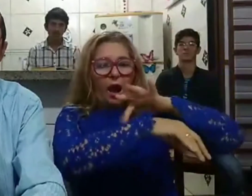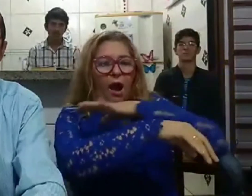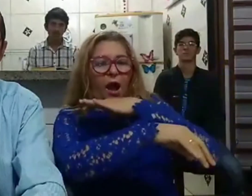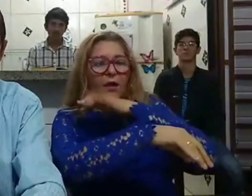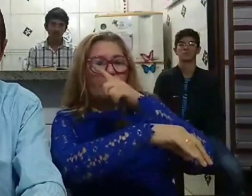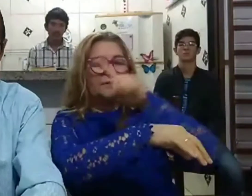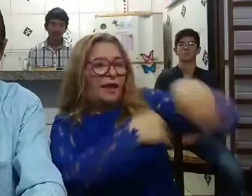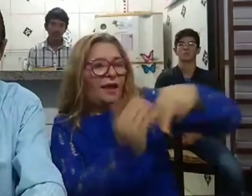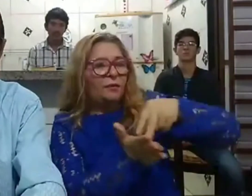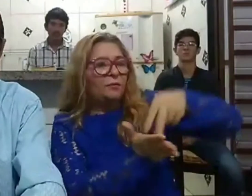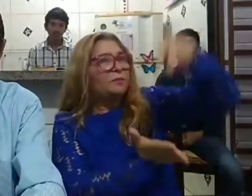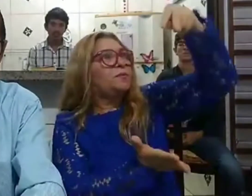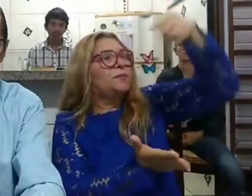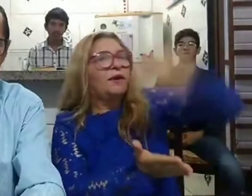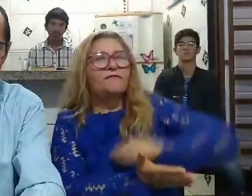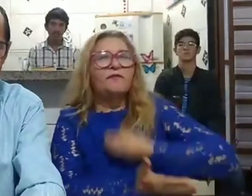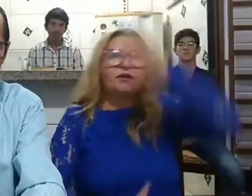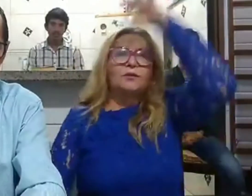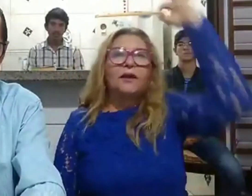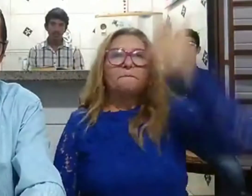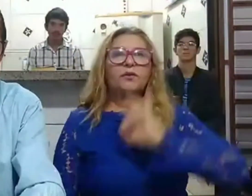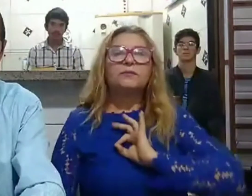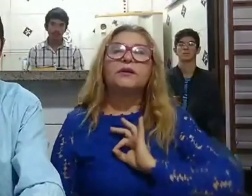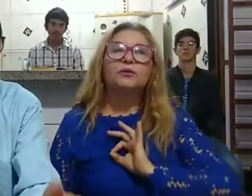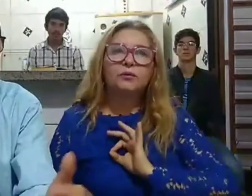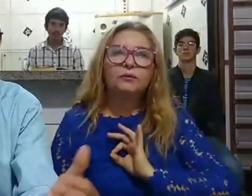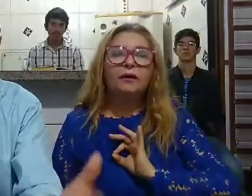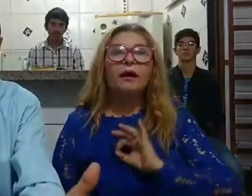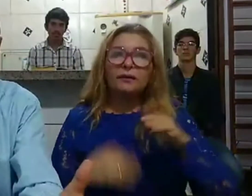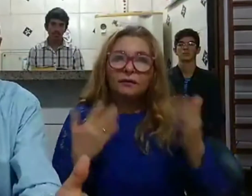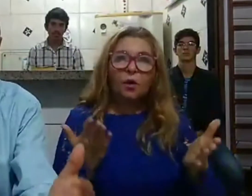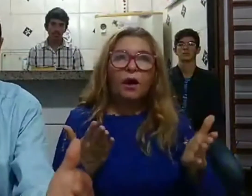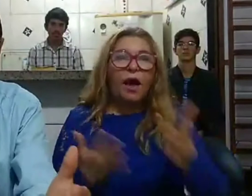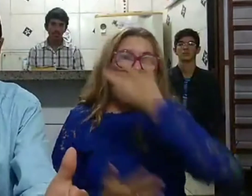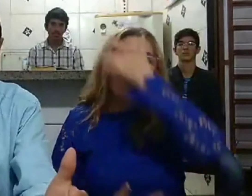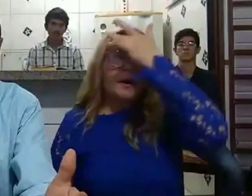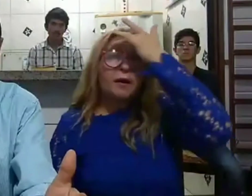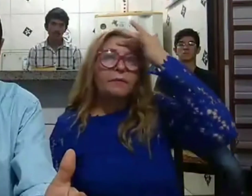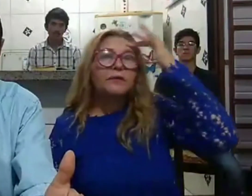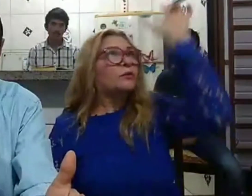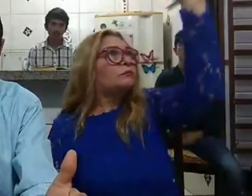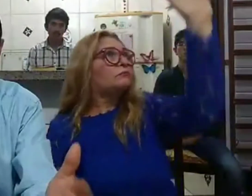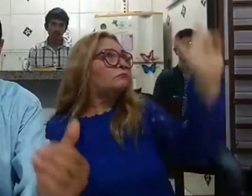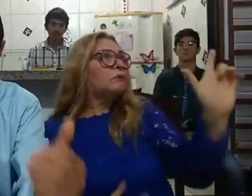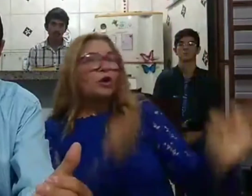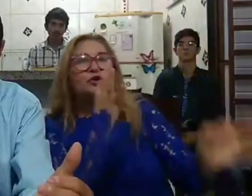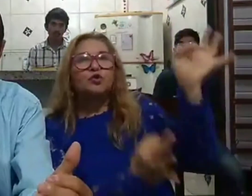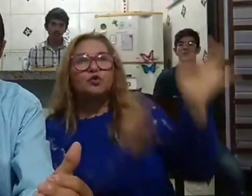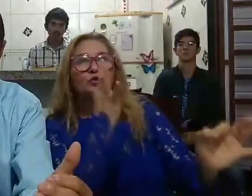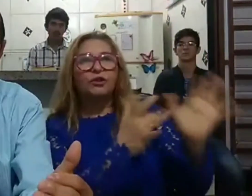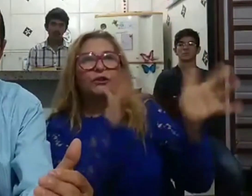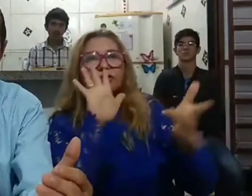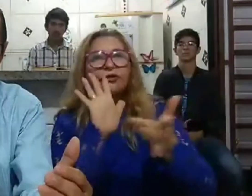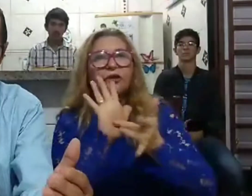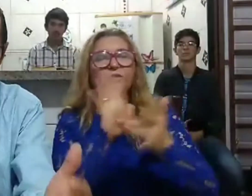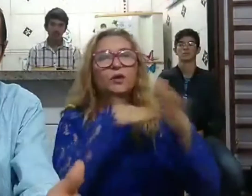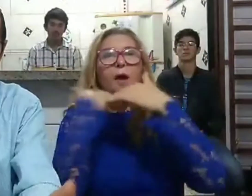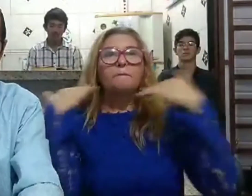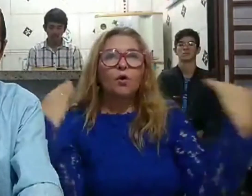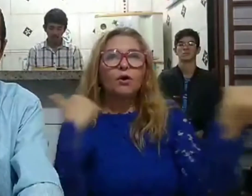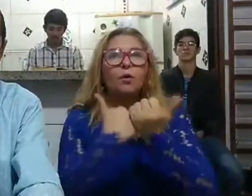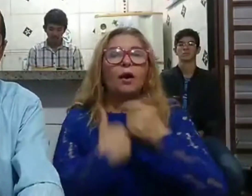mas vivificado no Espírito. Então o justo, o Senhor Jesus, morreu por nós, os